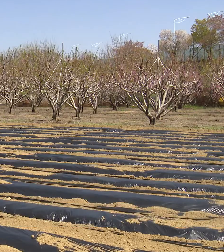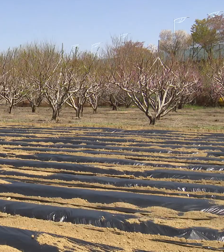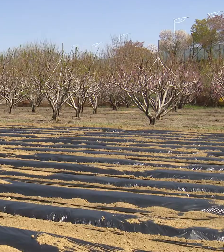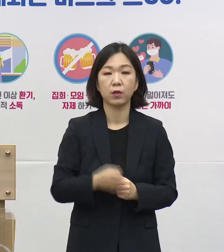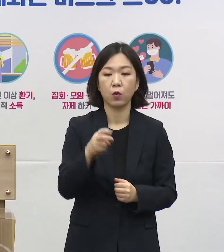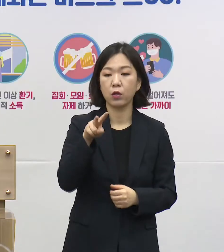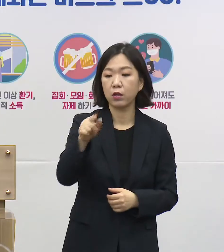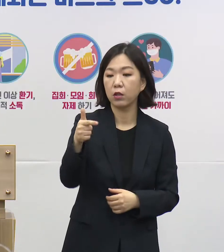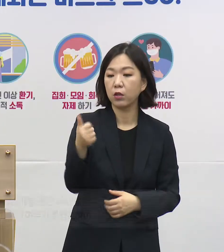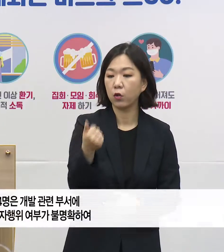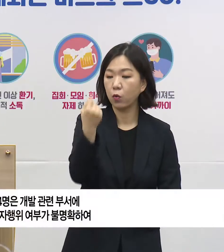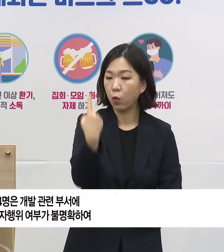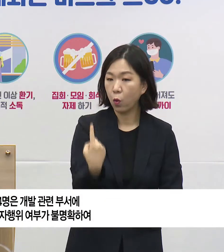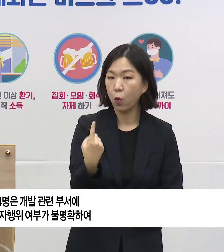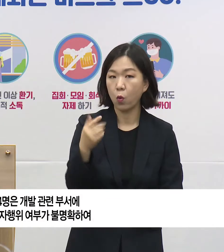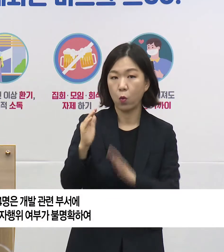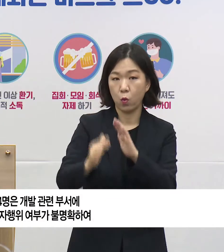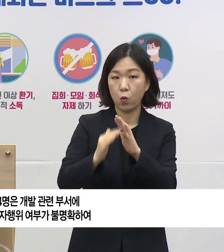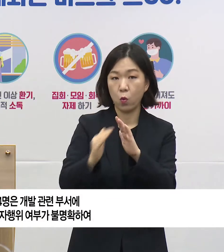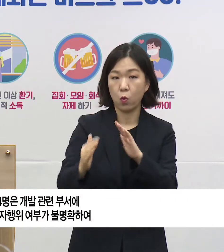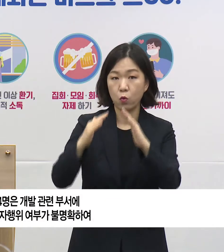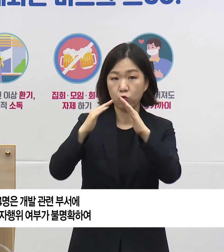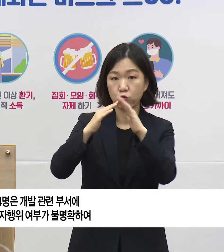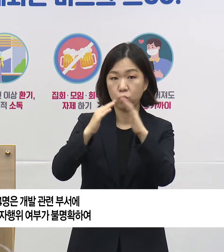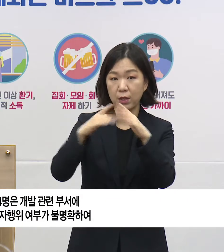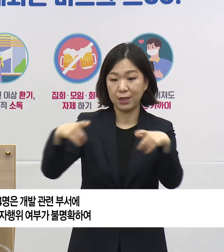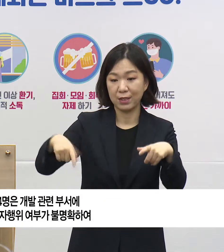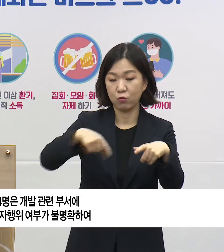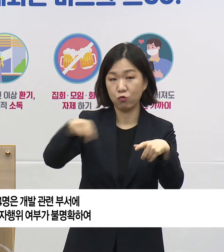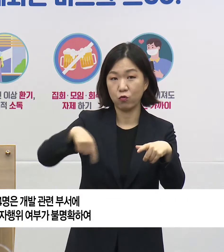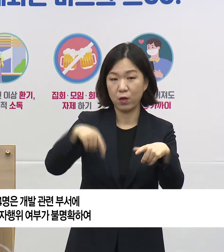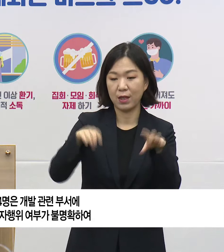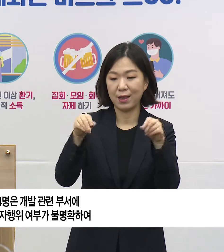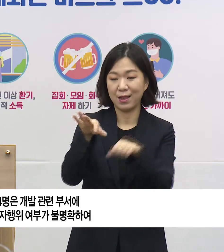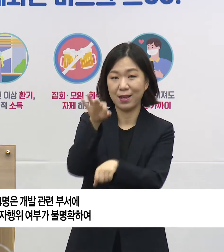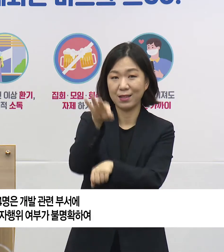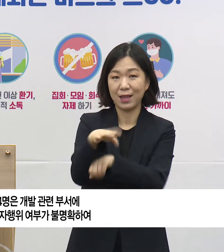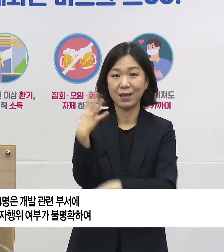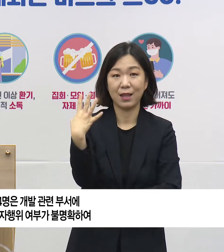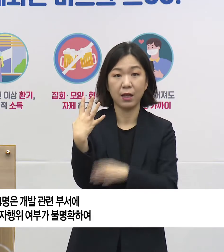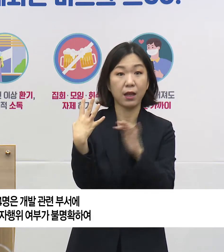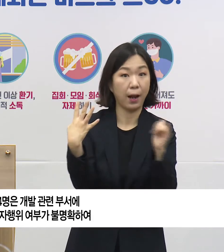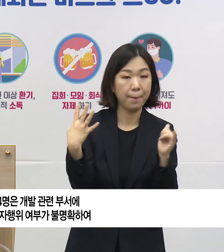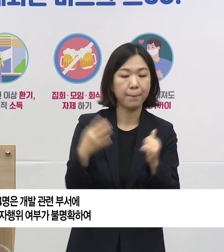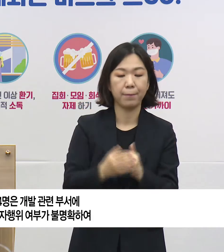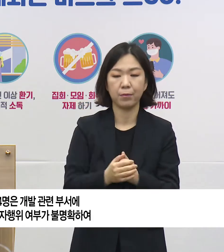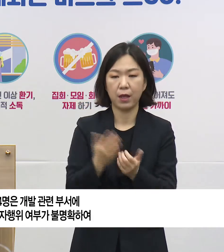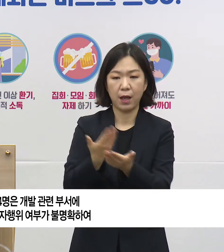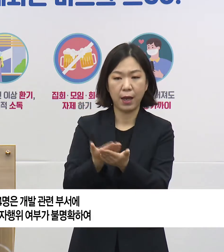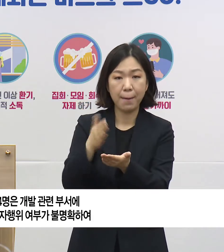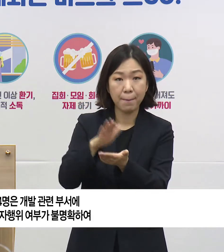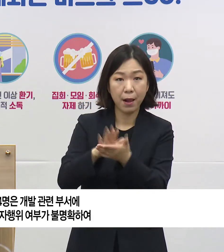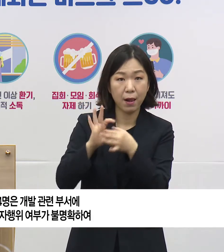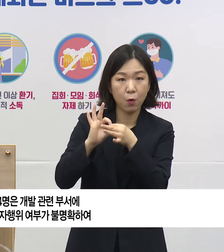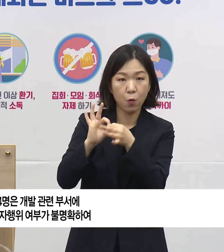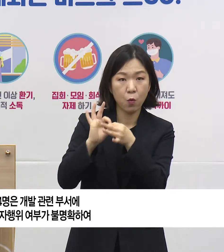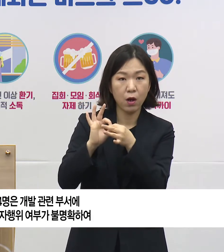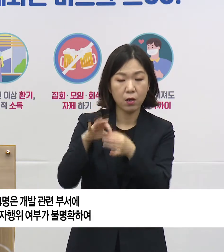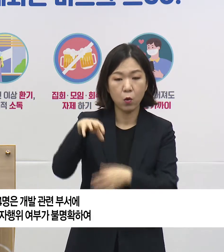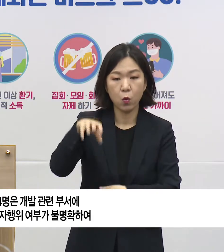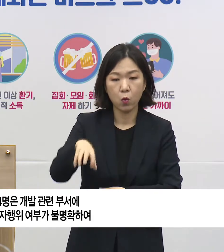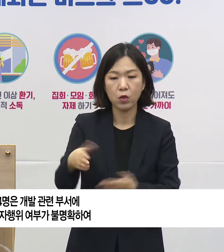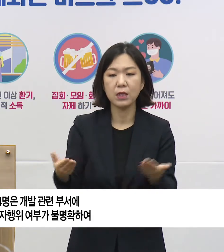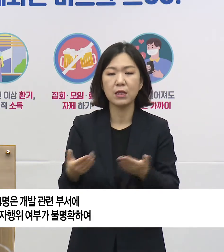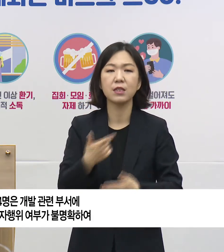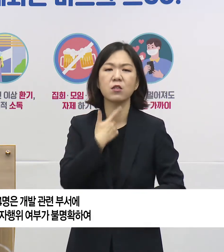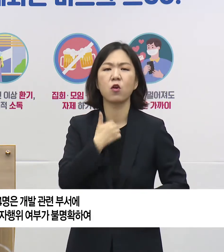연호 공공택지 공공주택지구 내 부동산을 취득한 나머지 4명은 개발 관련 부서에 근무한